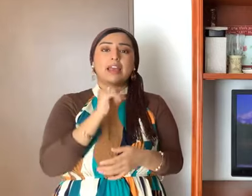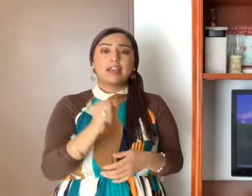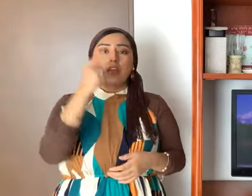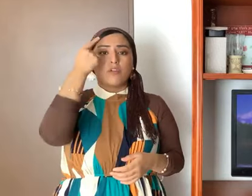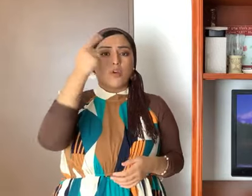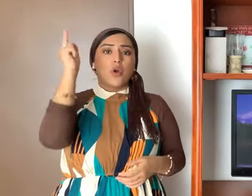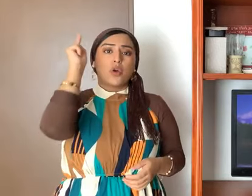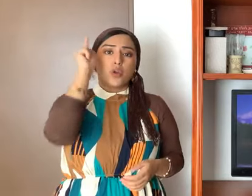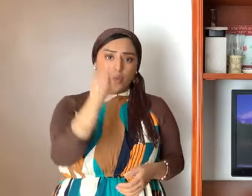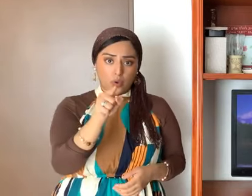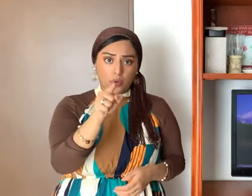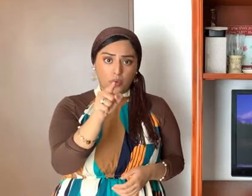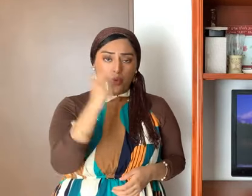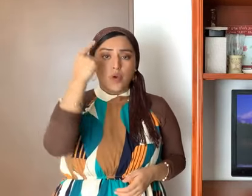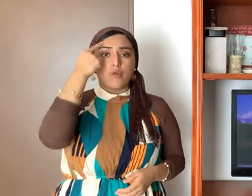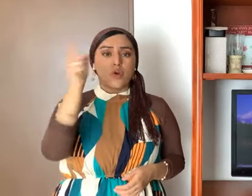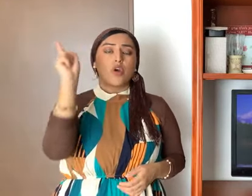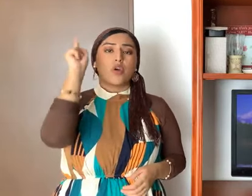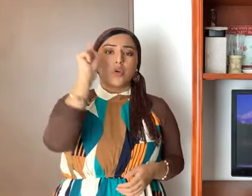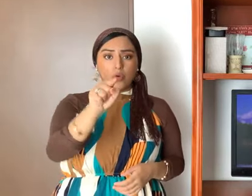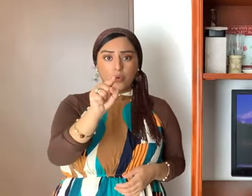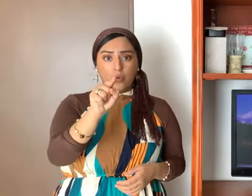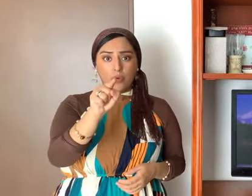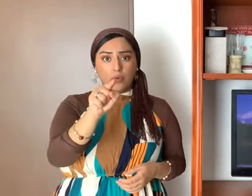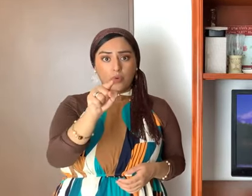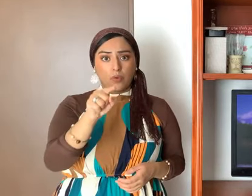ti, esto es para ti.